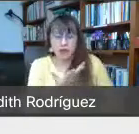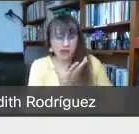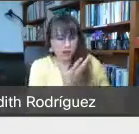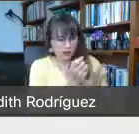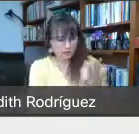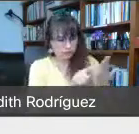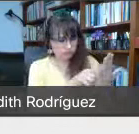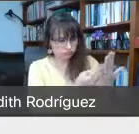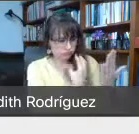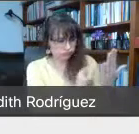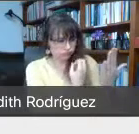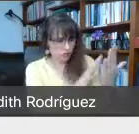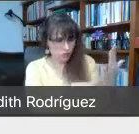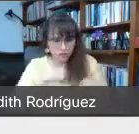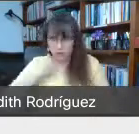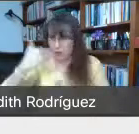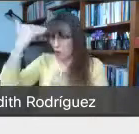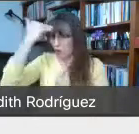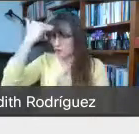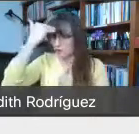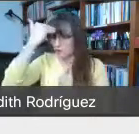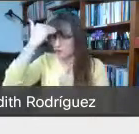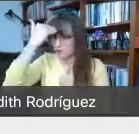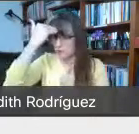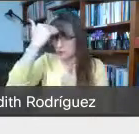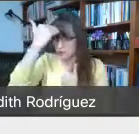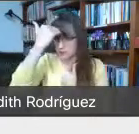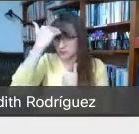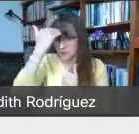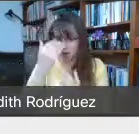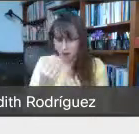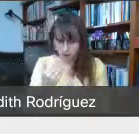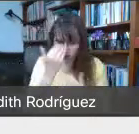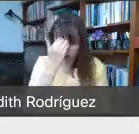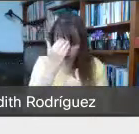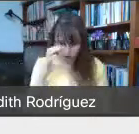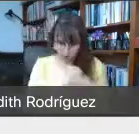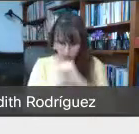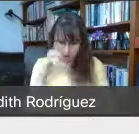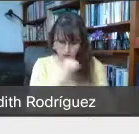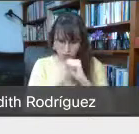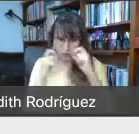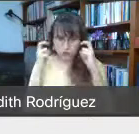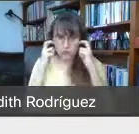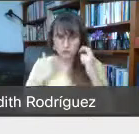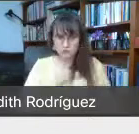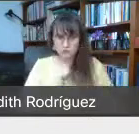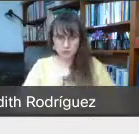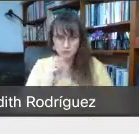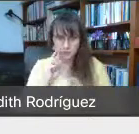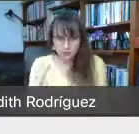Porque entendemos que la literatura es como una expresión artística que genera conciencia,